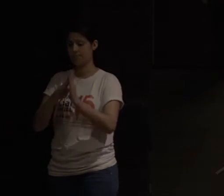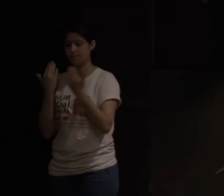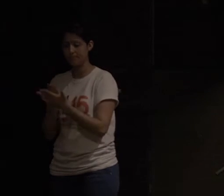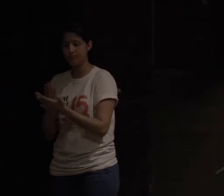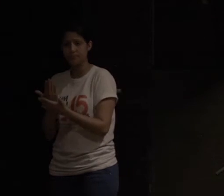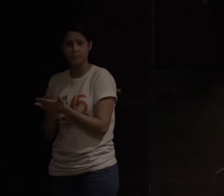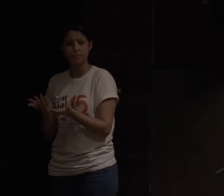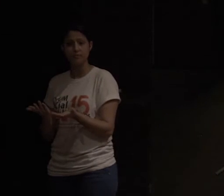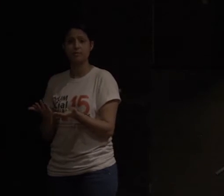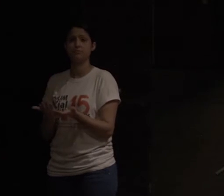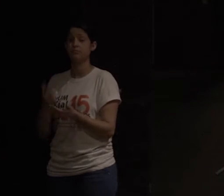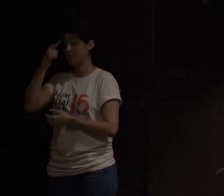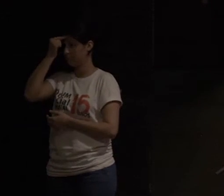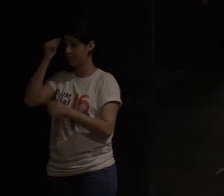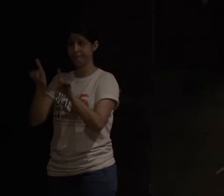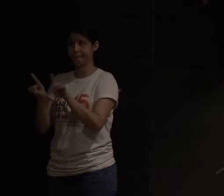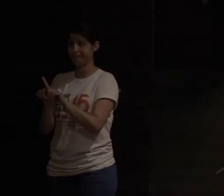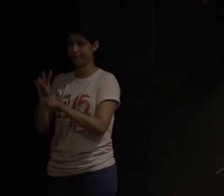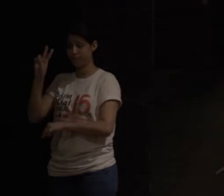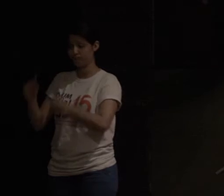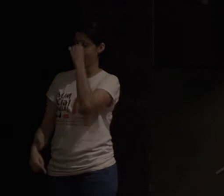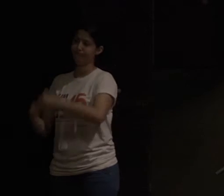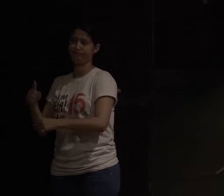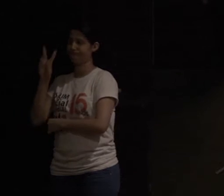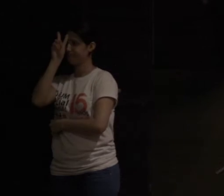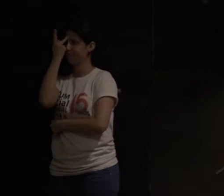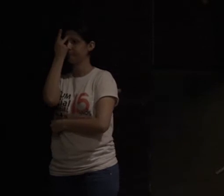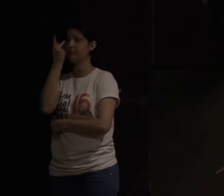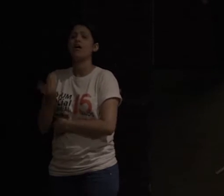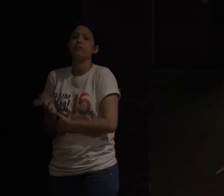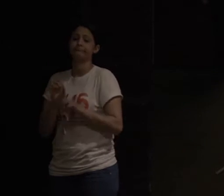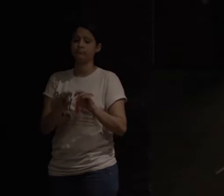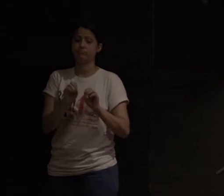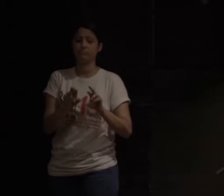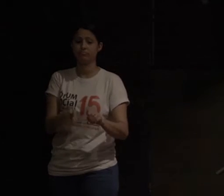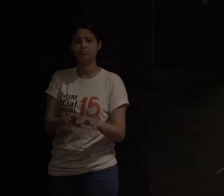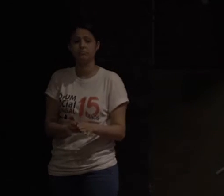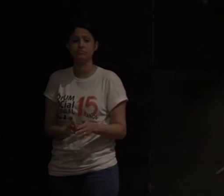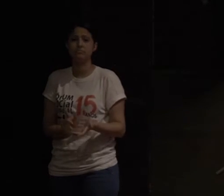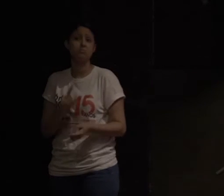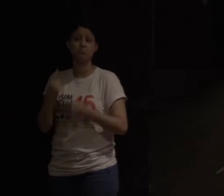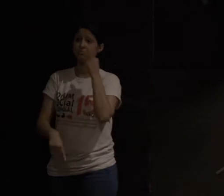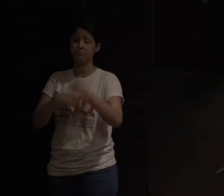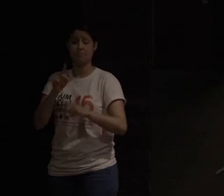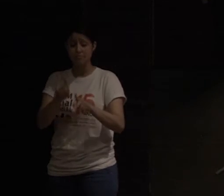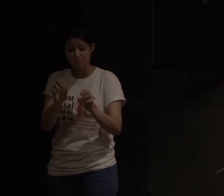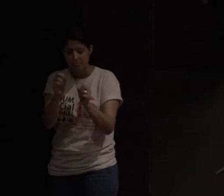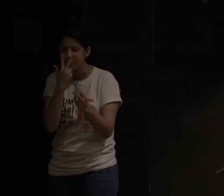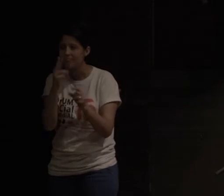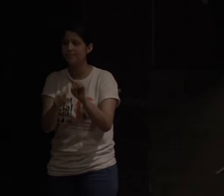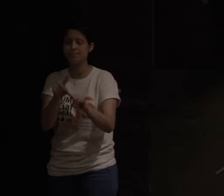nossas universidades, que isso se faça. Pelo contrário, a educação, como a companheira há pouco disse, está a ser transformada numa mercadoria.